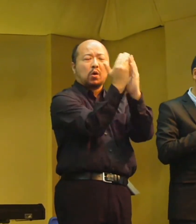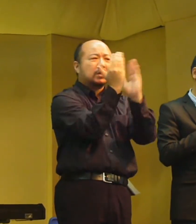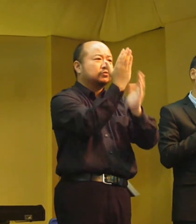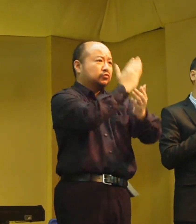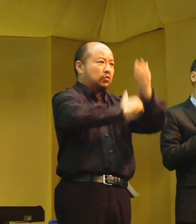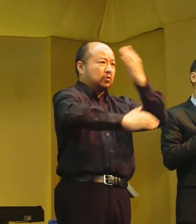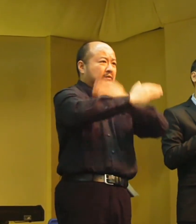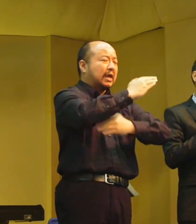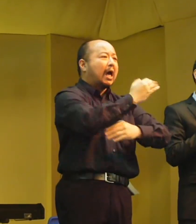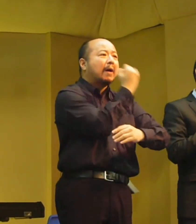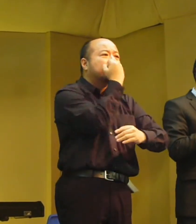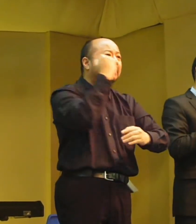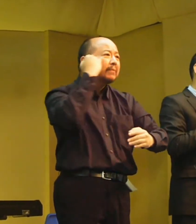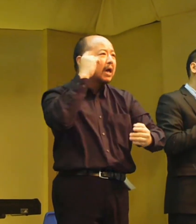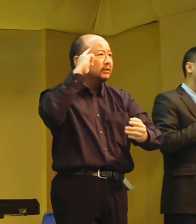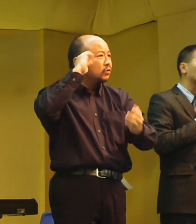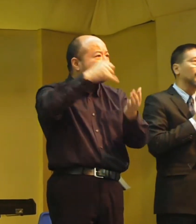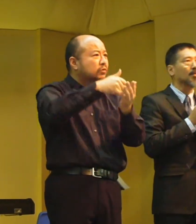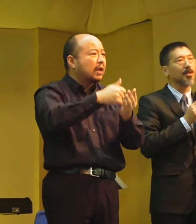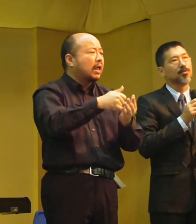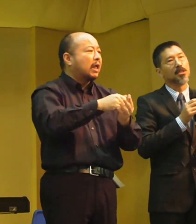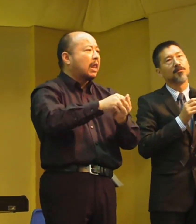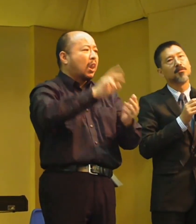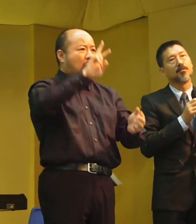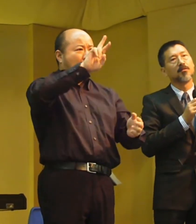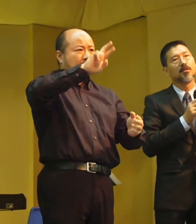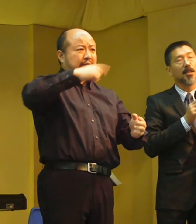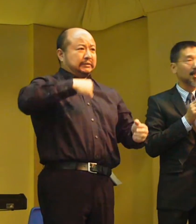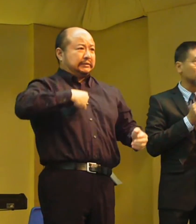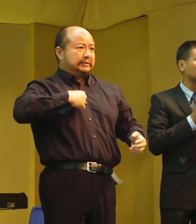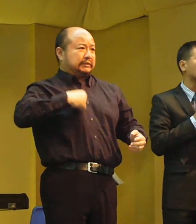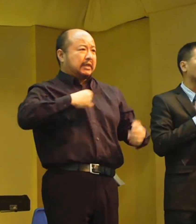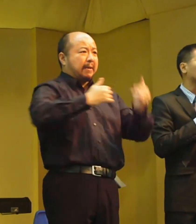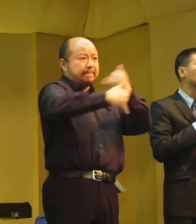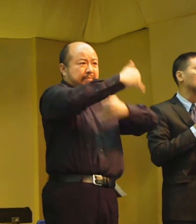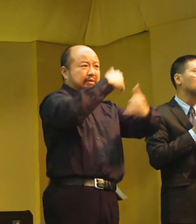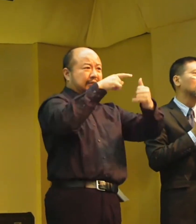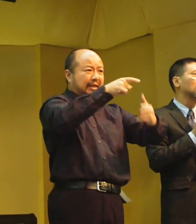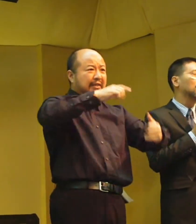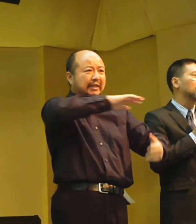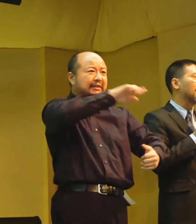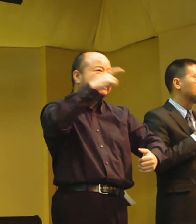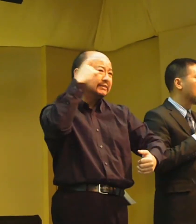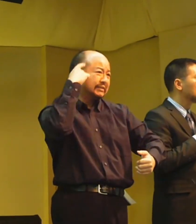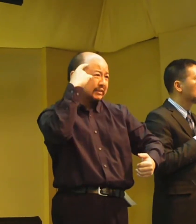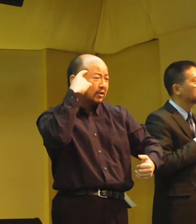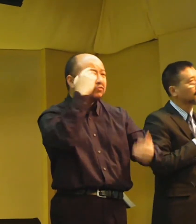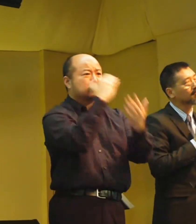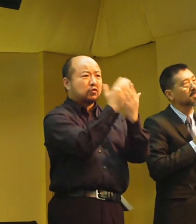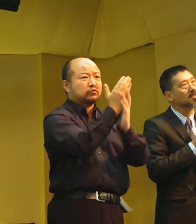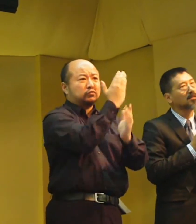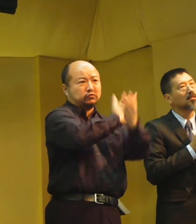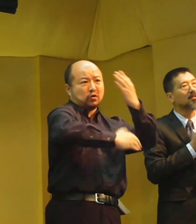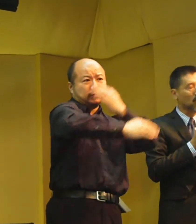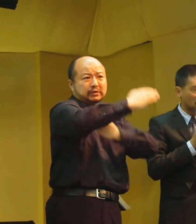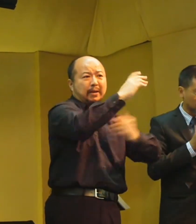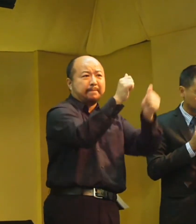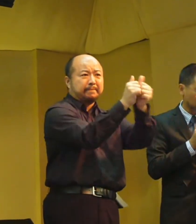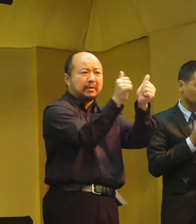樹。大家睇過龍德會嘅表演，你哋就知道其他嘅張彭能樹都係受咗